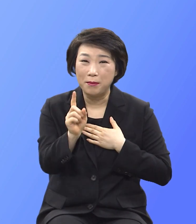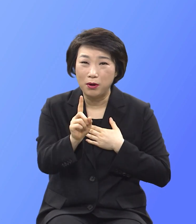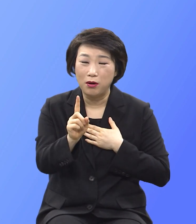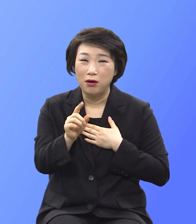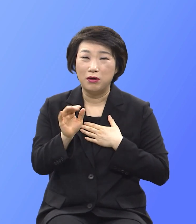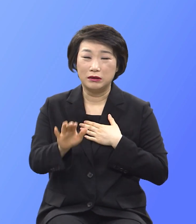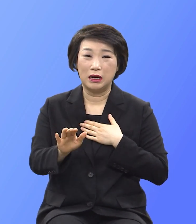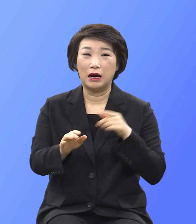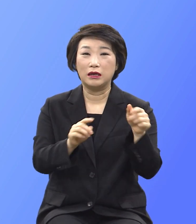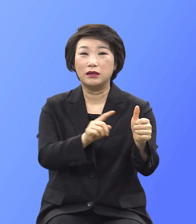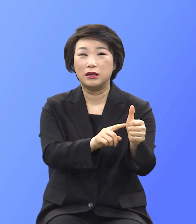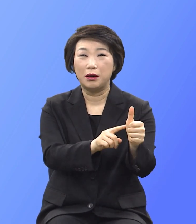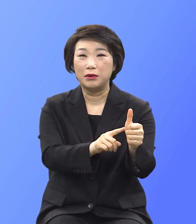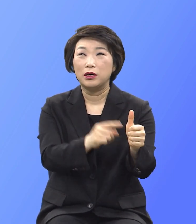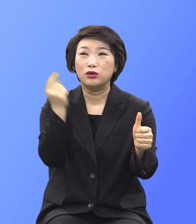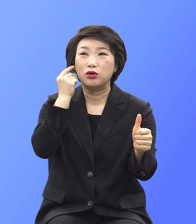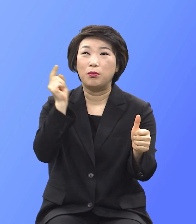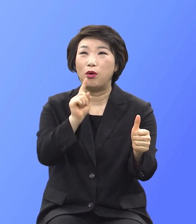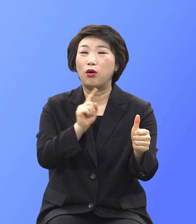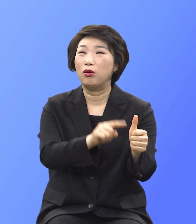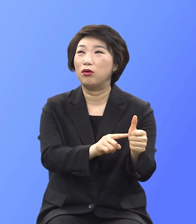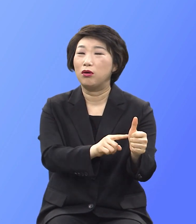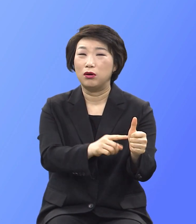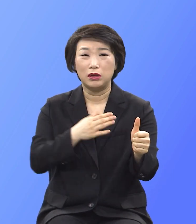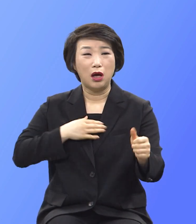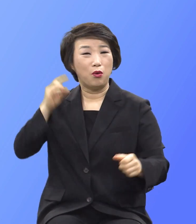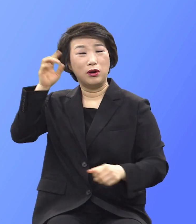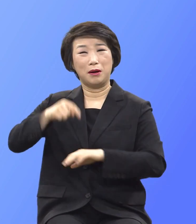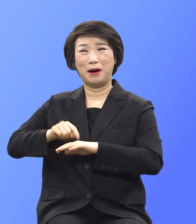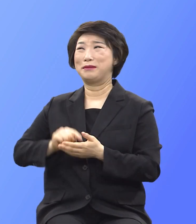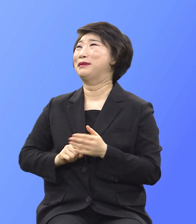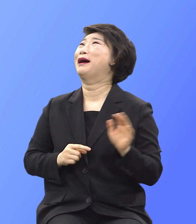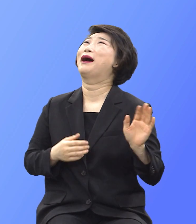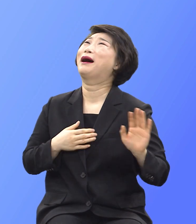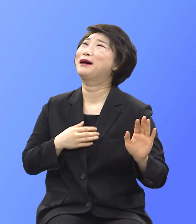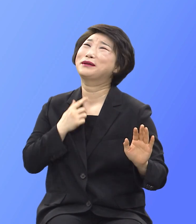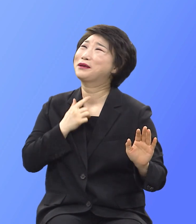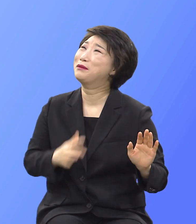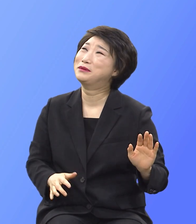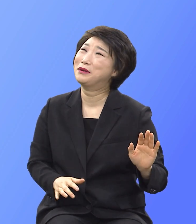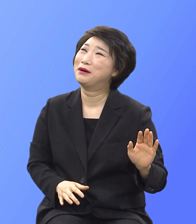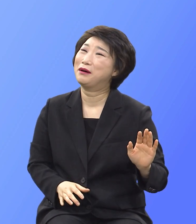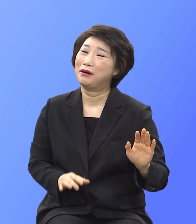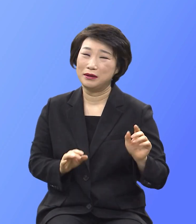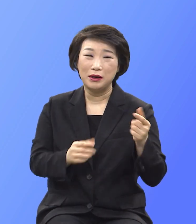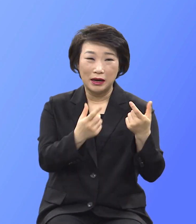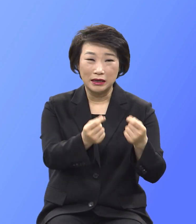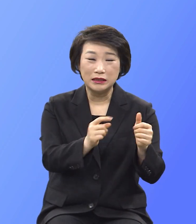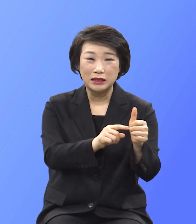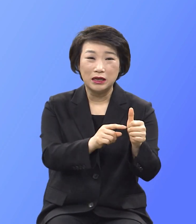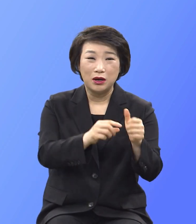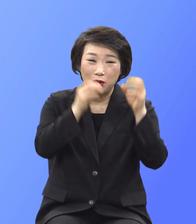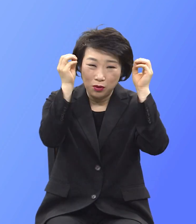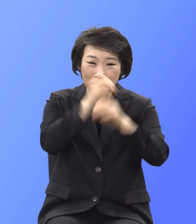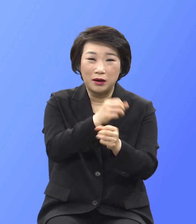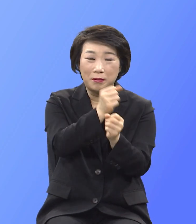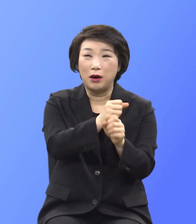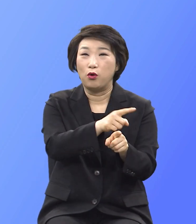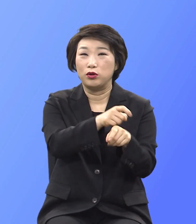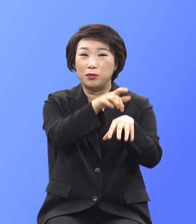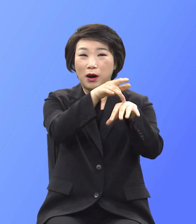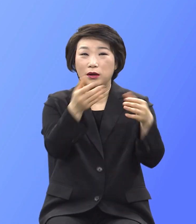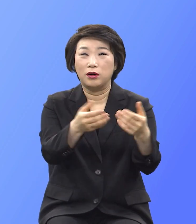해서 저가 어떻게 들었던 내 본심은 진짜 아니거든요. 그렇게 듣게 만든 마귀